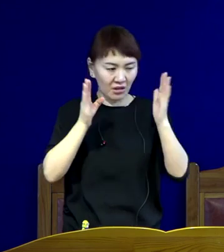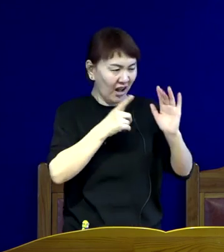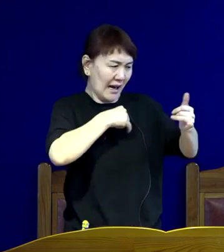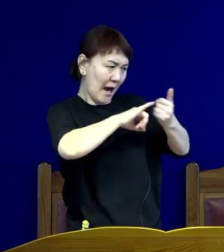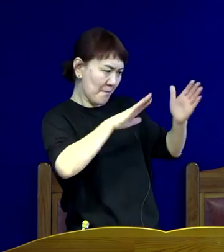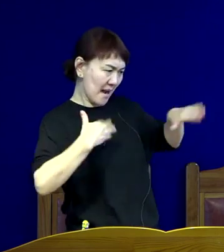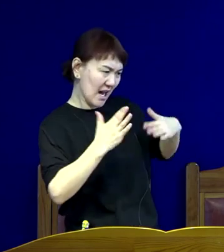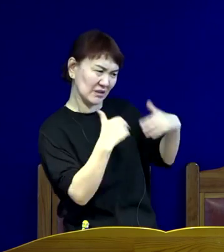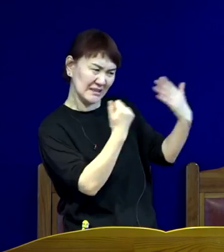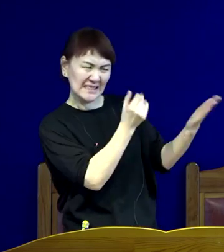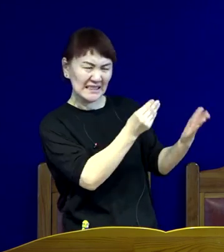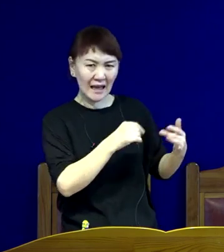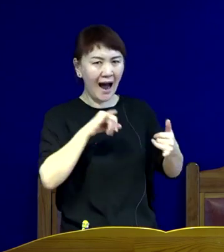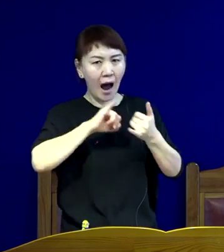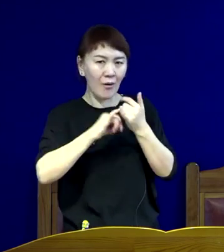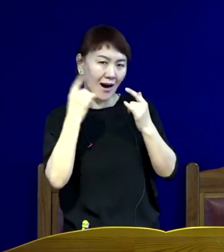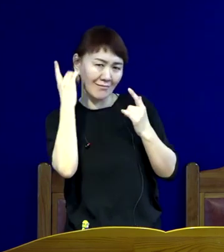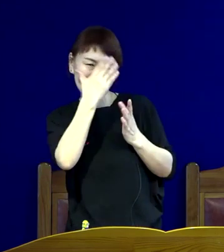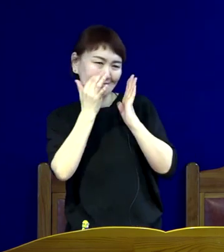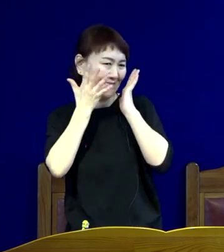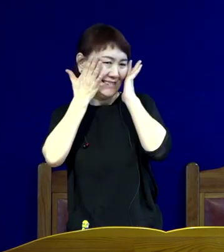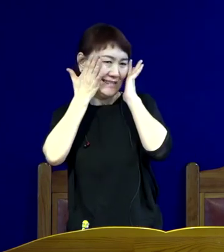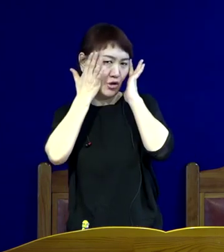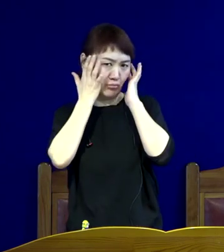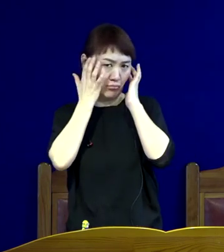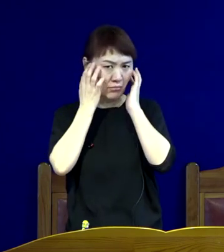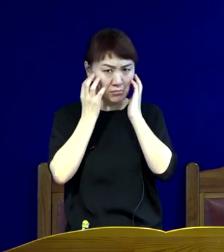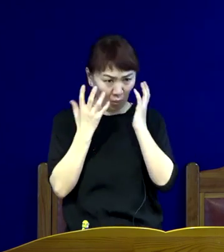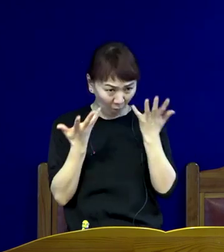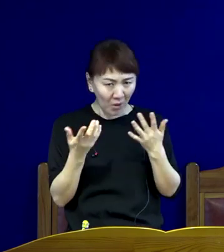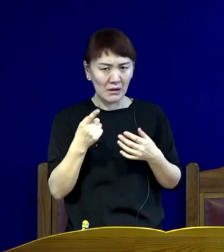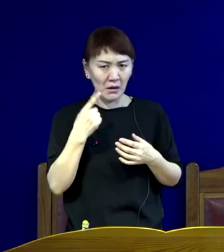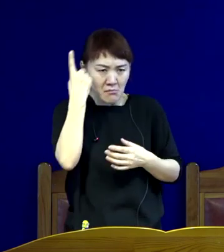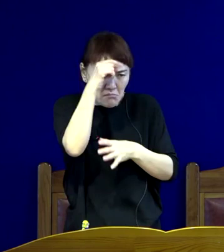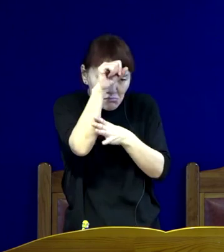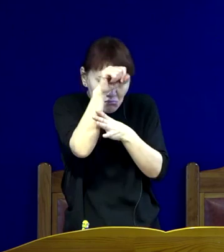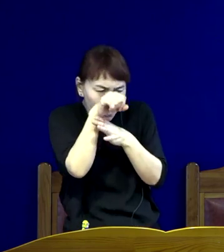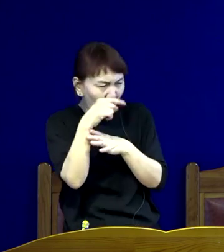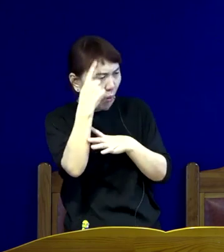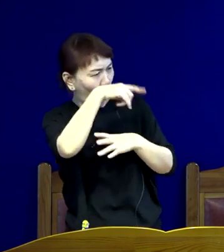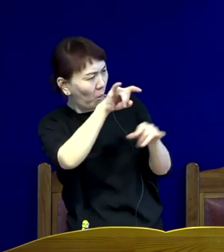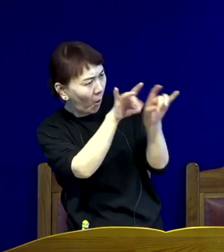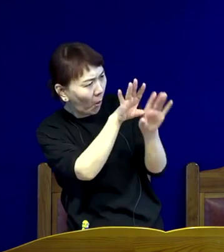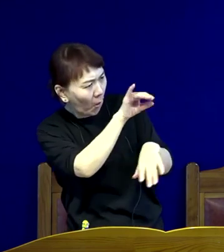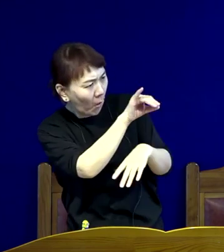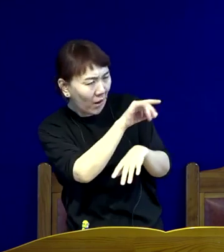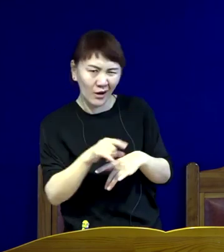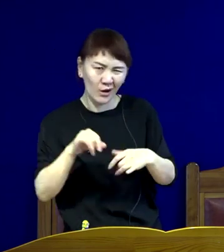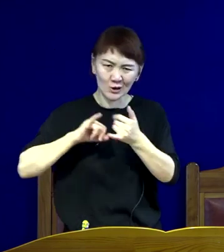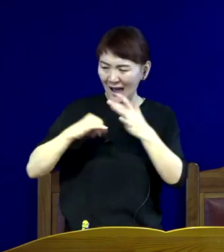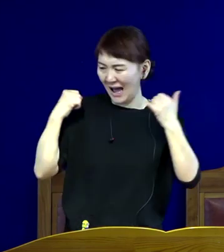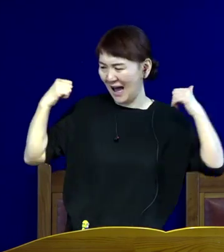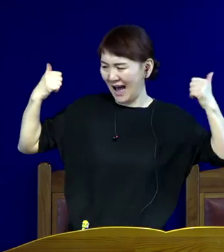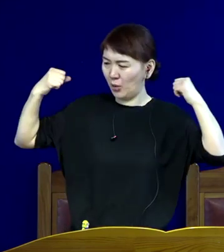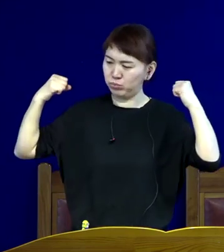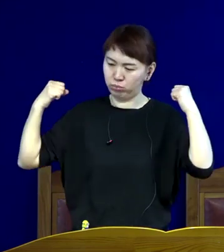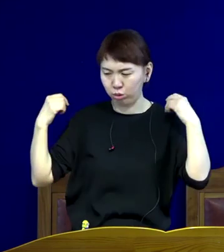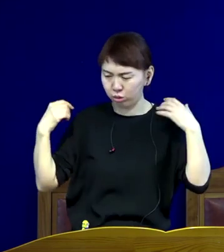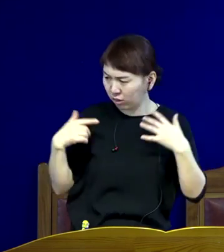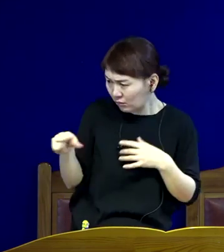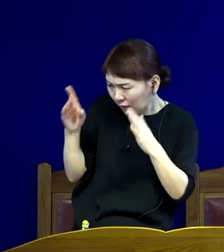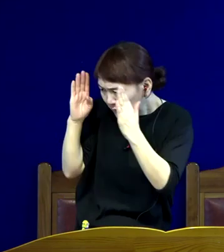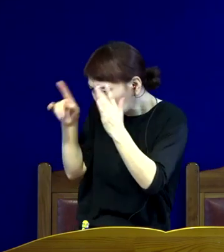Эхнэрийн маань царай нэг л сонирн байна. Гунигтай байна. Юм санаа зовоод байгаа юм шиг байна. Нөхөр маань нэг л хүчгүй харагдаад байна. Ингийн